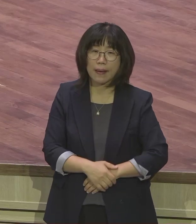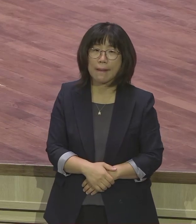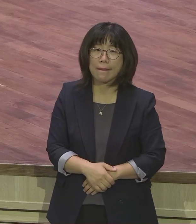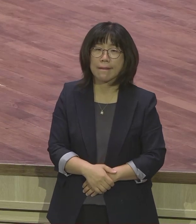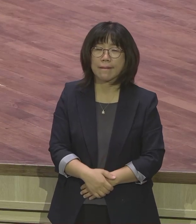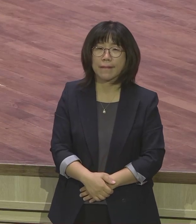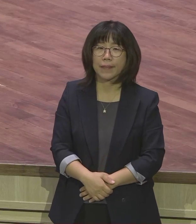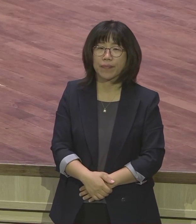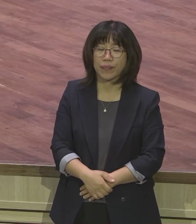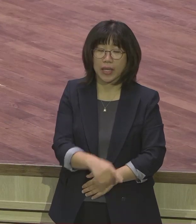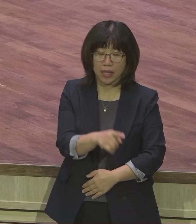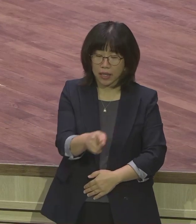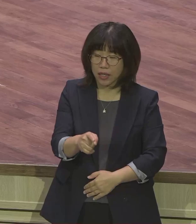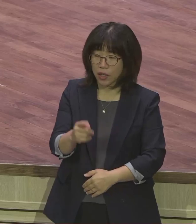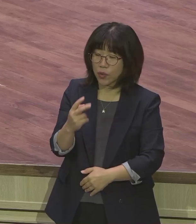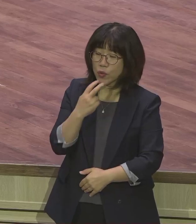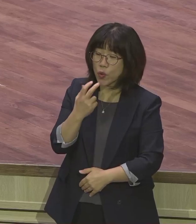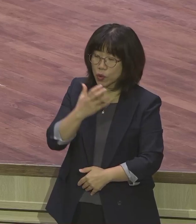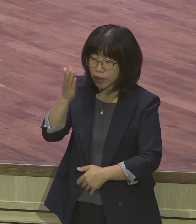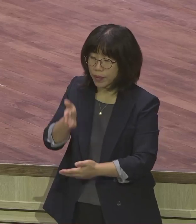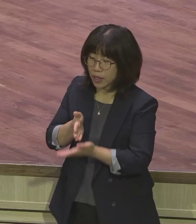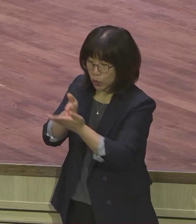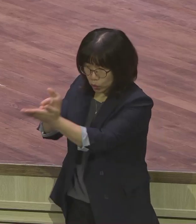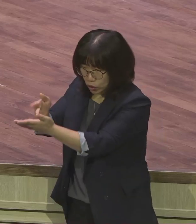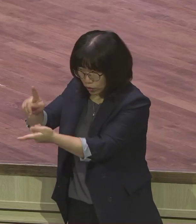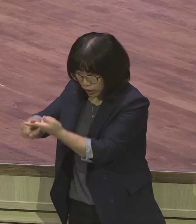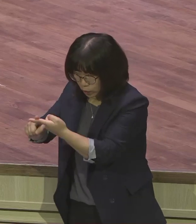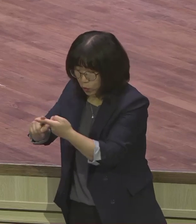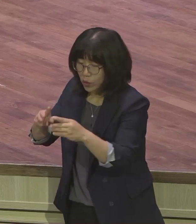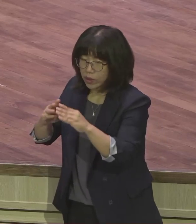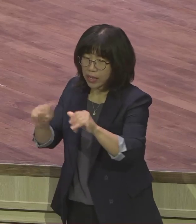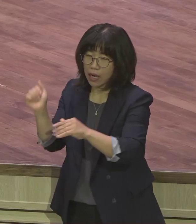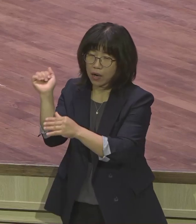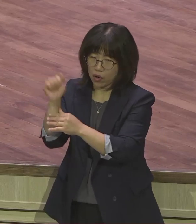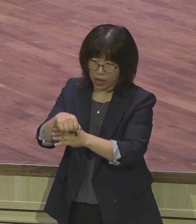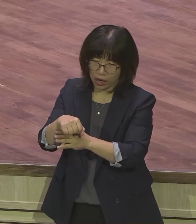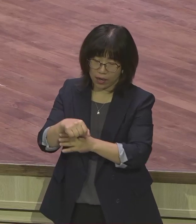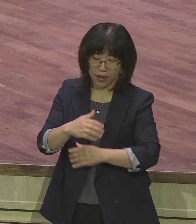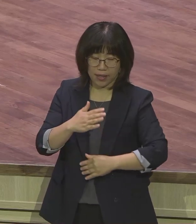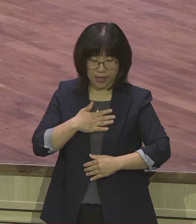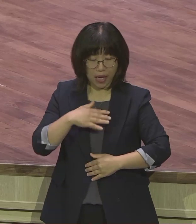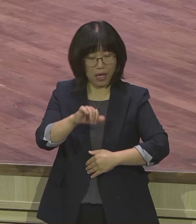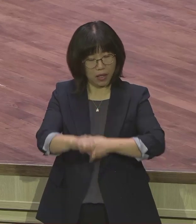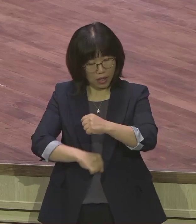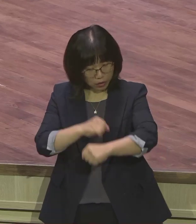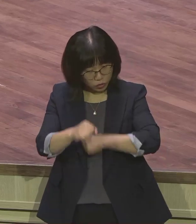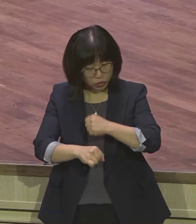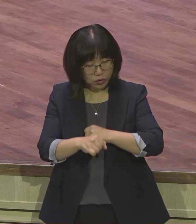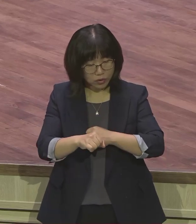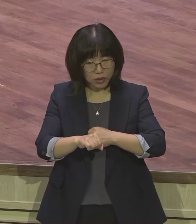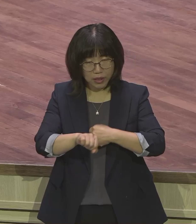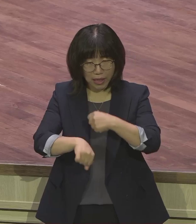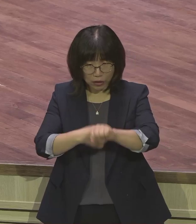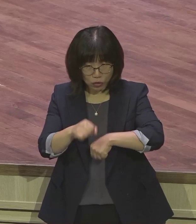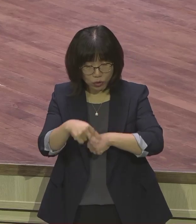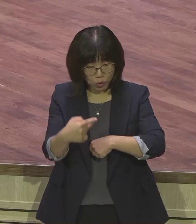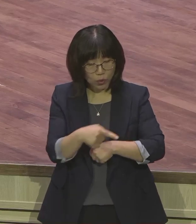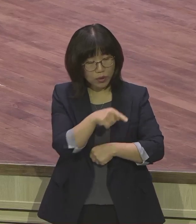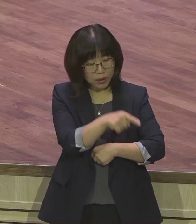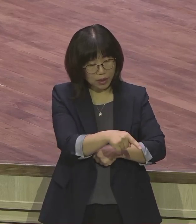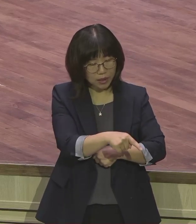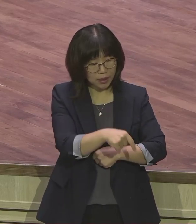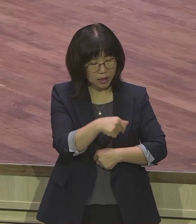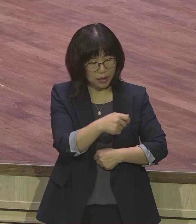대로 고선땅에 살게 해줄 뿐만 아니라 자신의 가축이 있어요 자신의 가축도 다 관리하도록